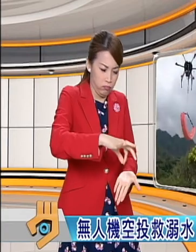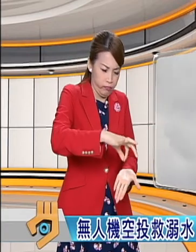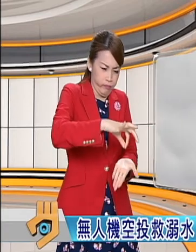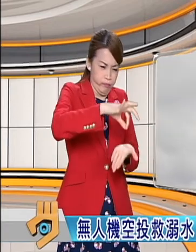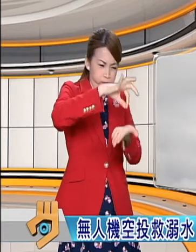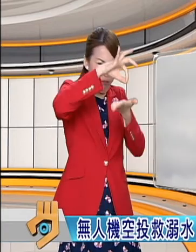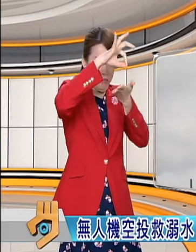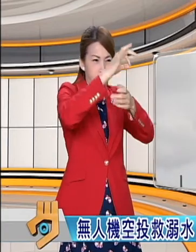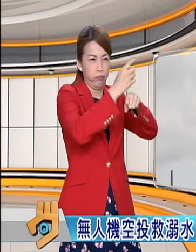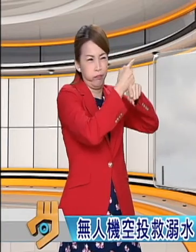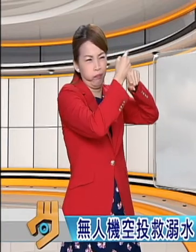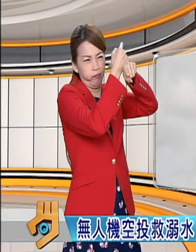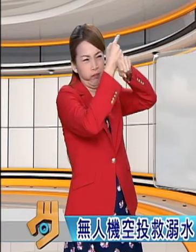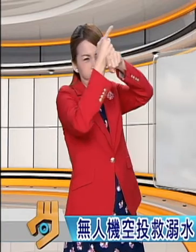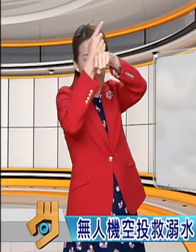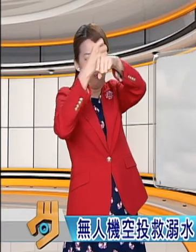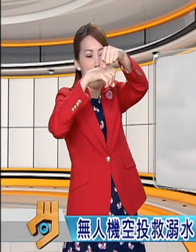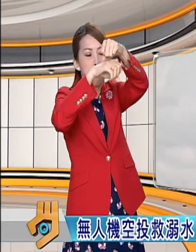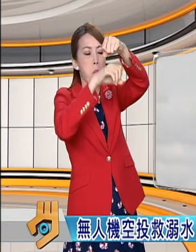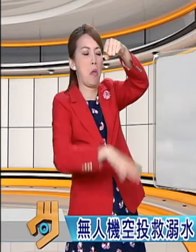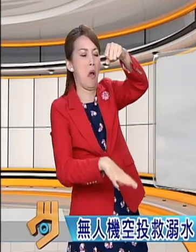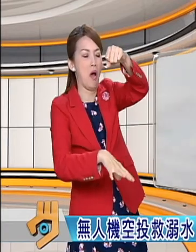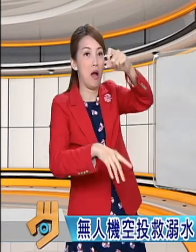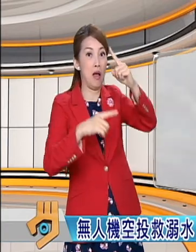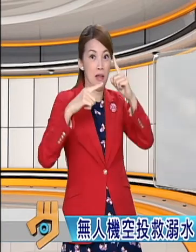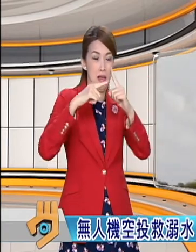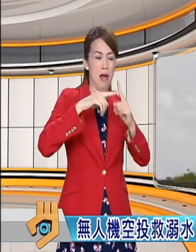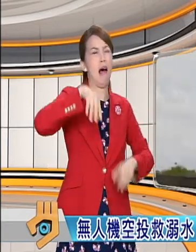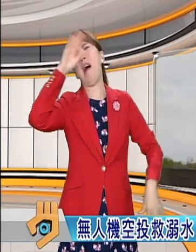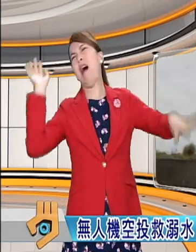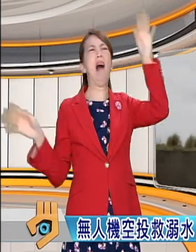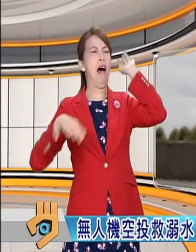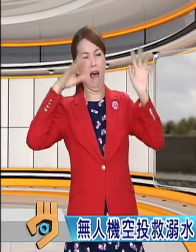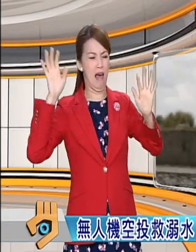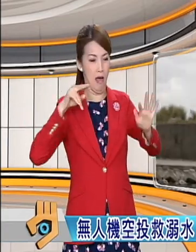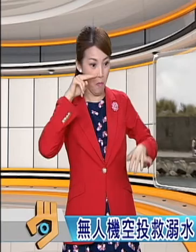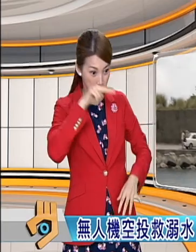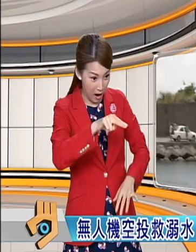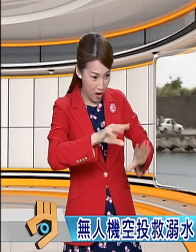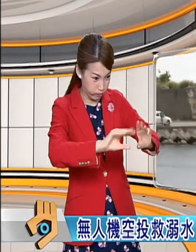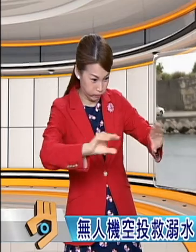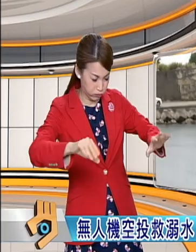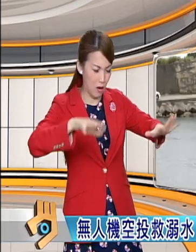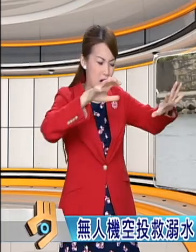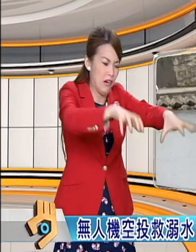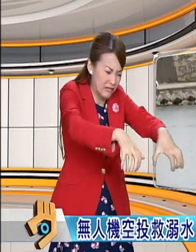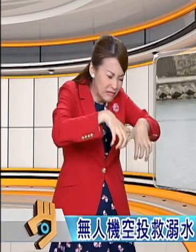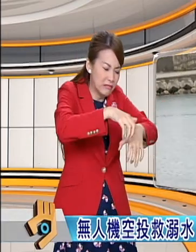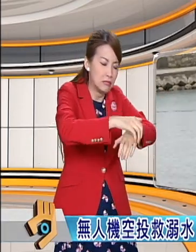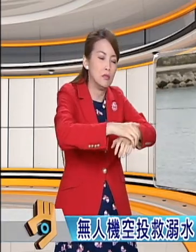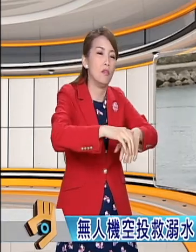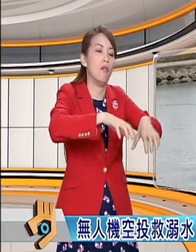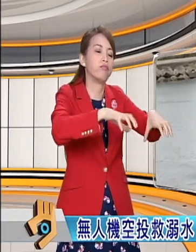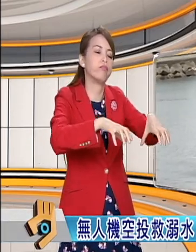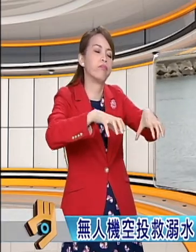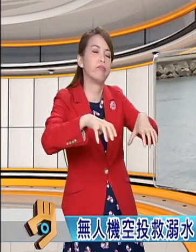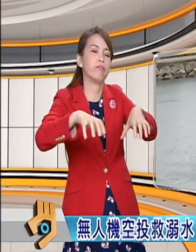援。目前操演都非常的顺利，但是还是要累积实